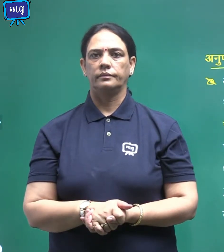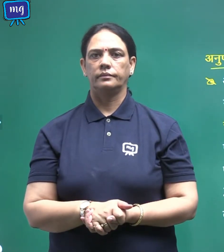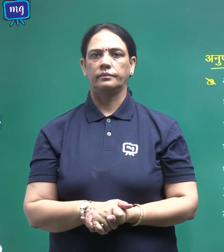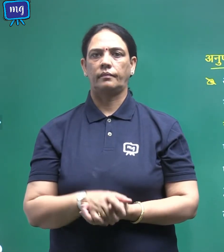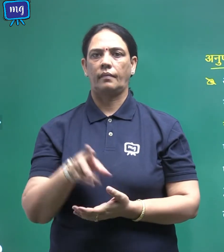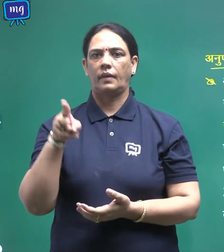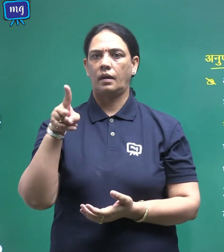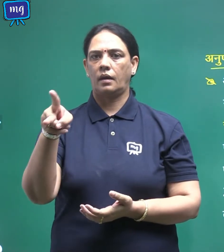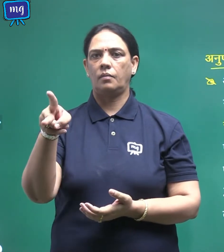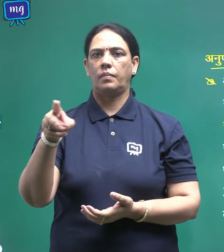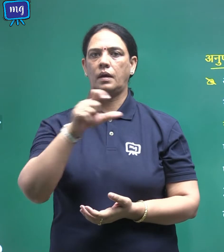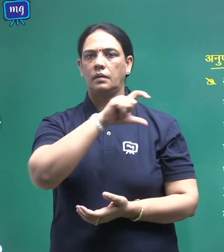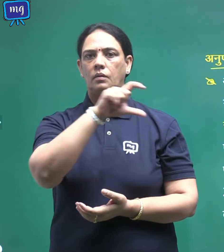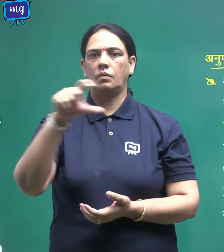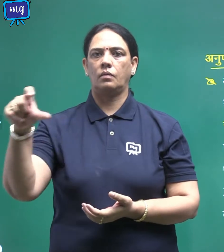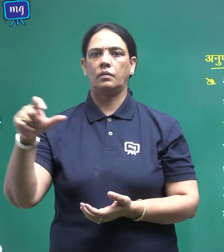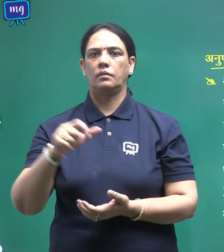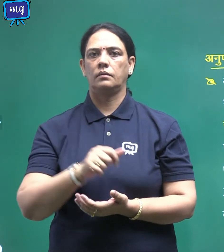अनुपात